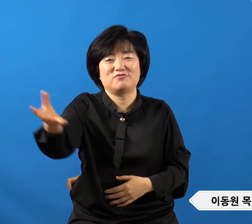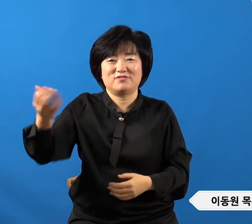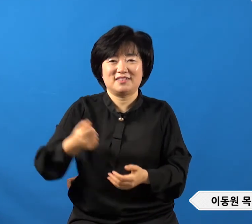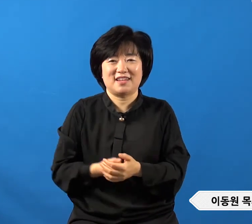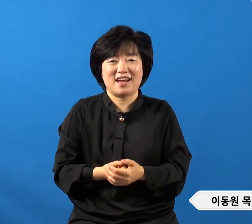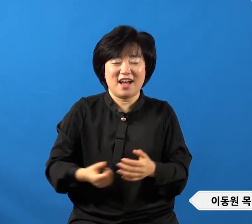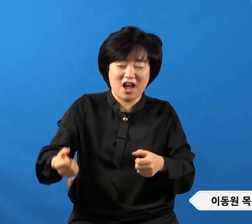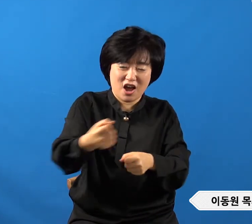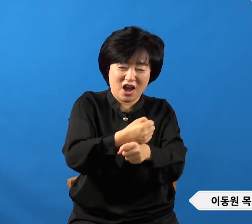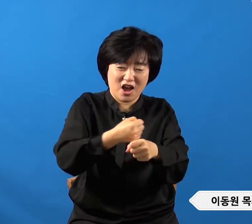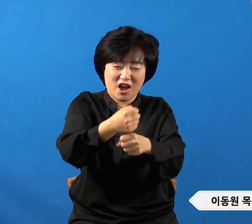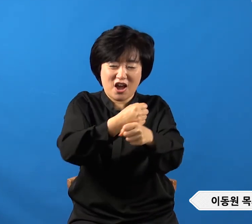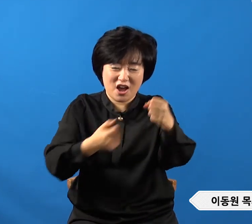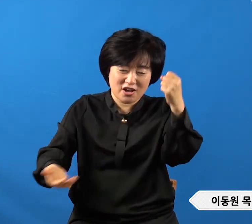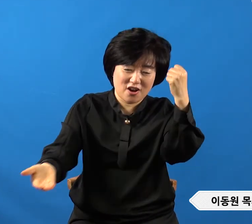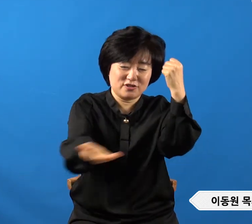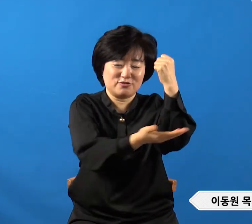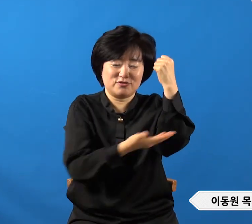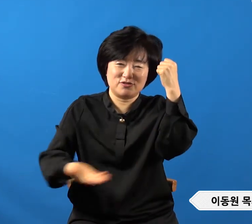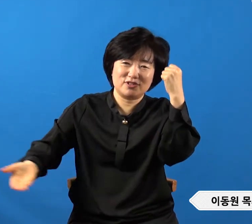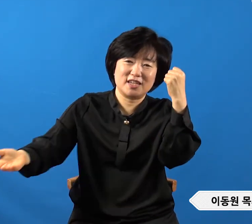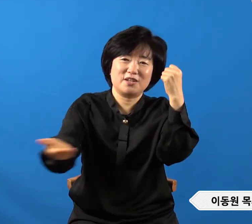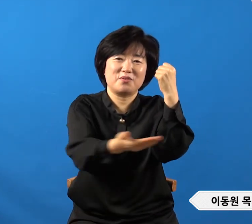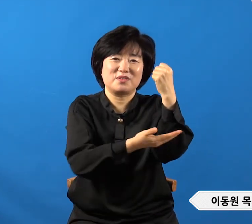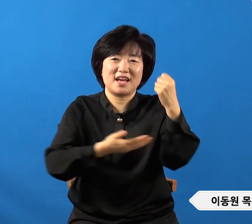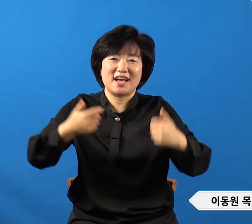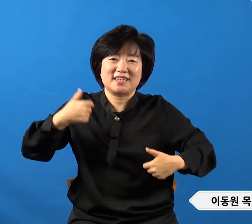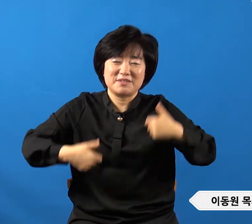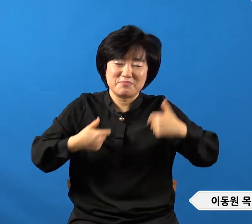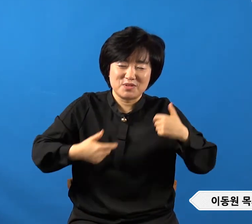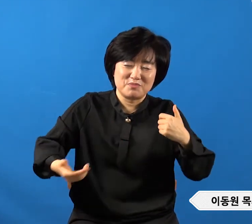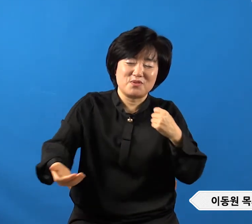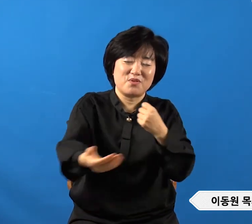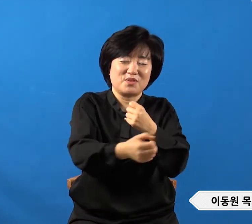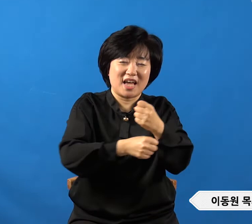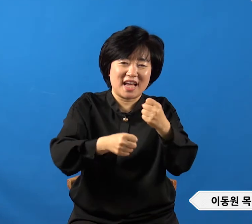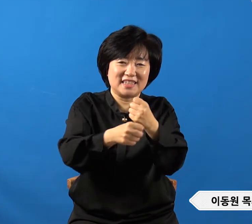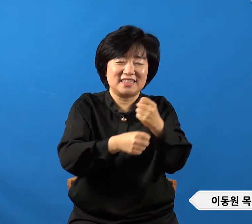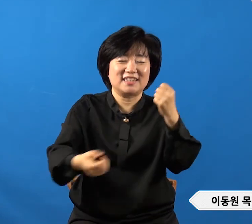거두리로다. 거두리로다. 기쁨으로 단을 거두리로다.